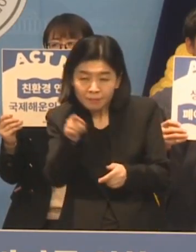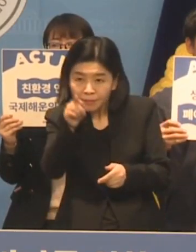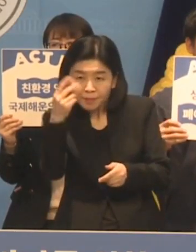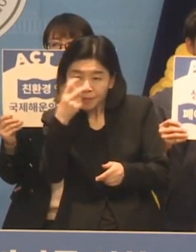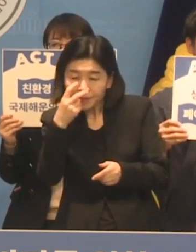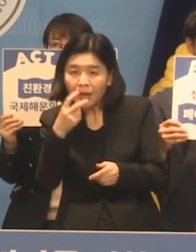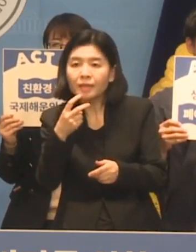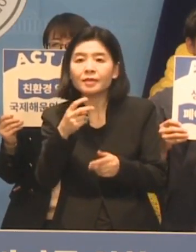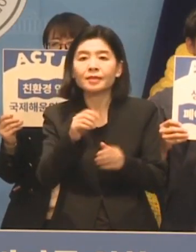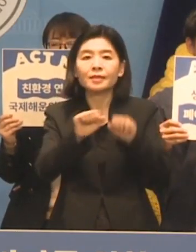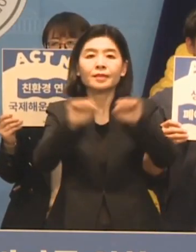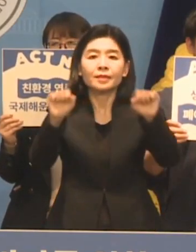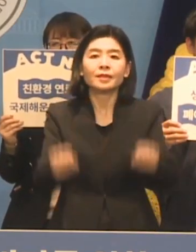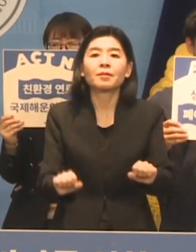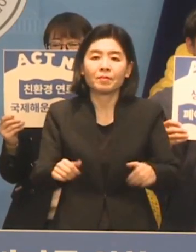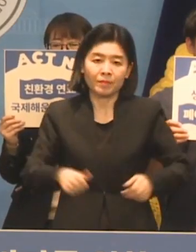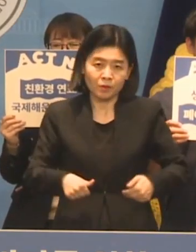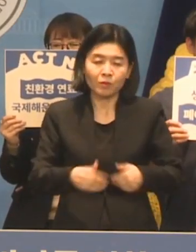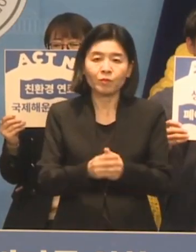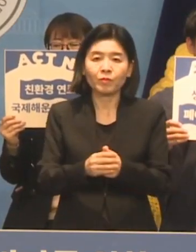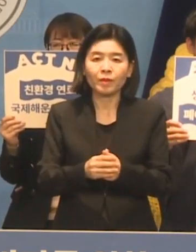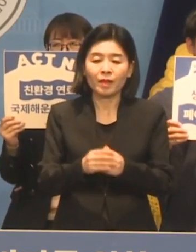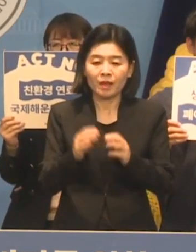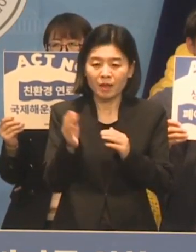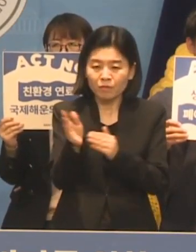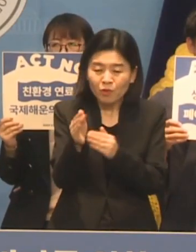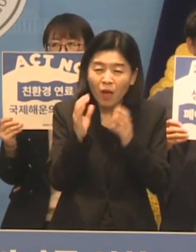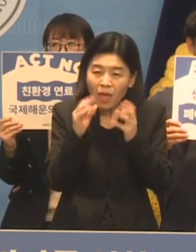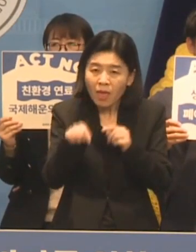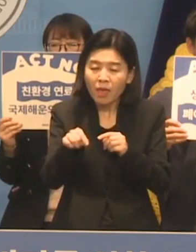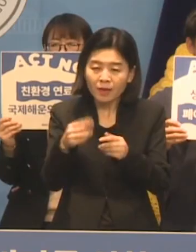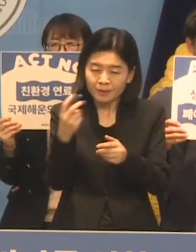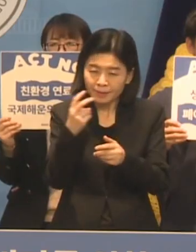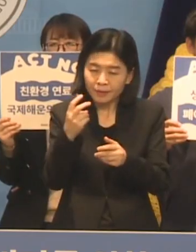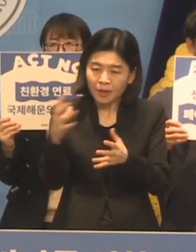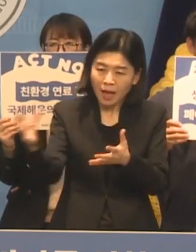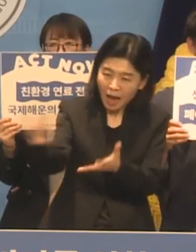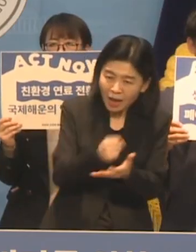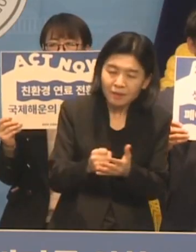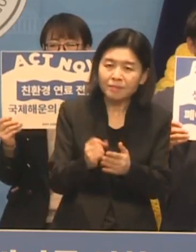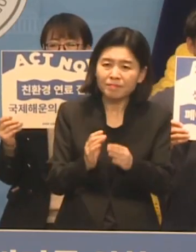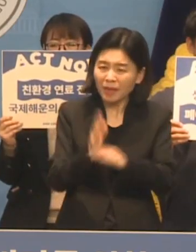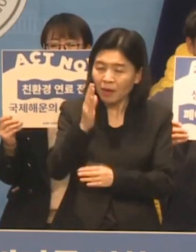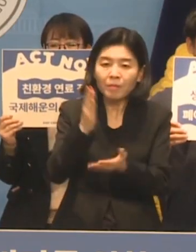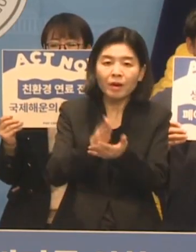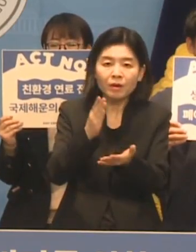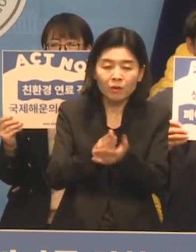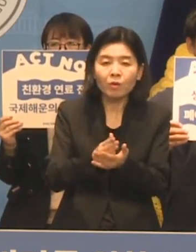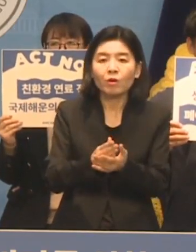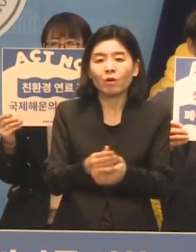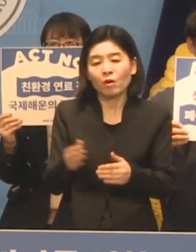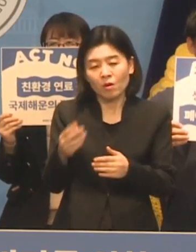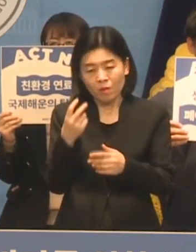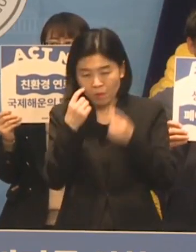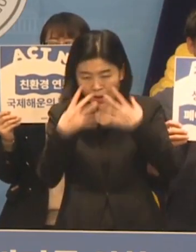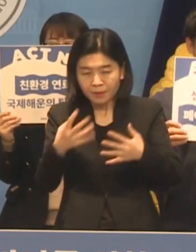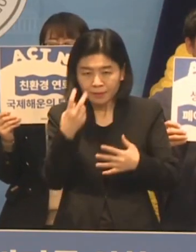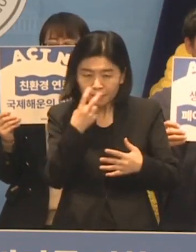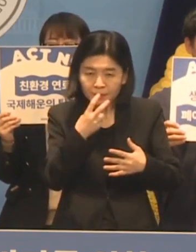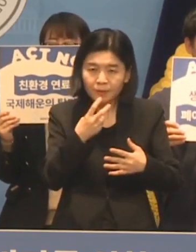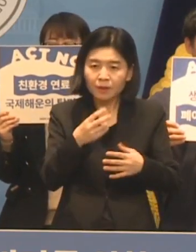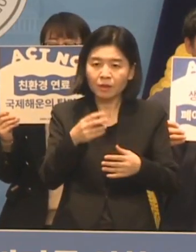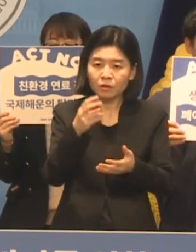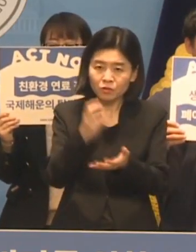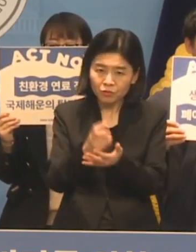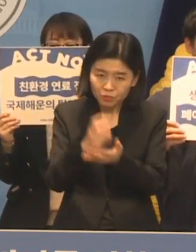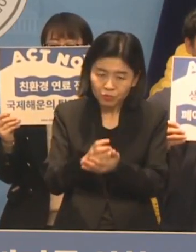시스템을 구축해야 합니다. 어린 물고기에 대한 남획을 감시하고 어획과 양육 과정에서 명확한 모니터링과 규제를